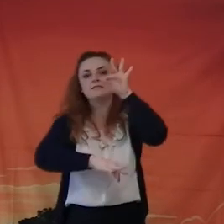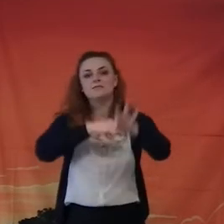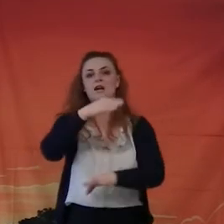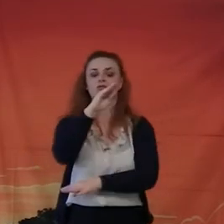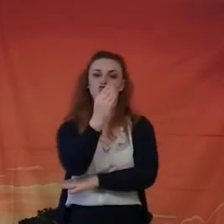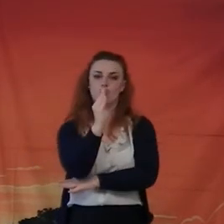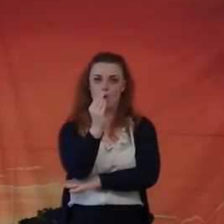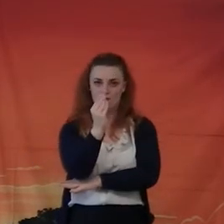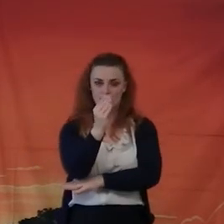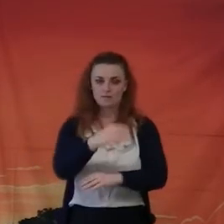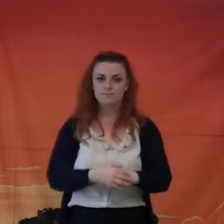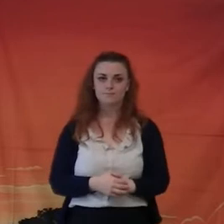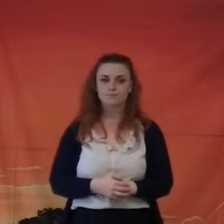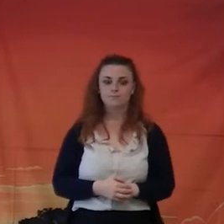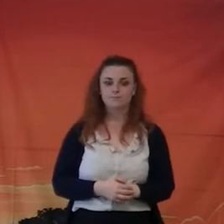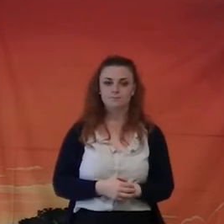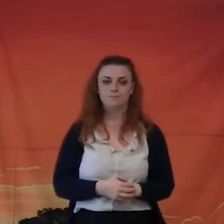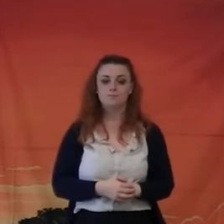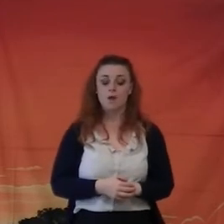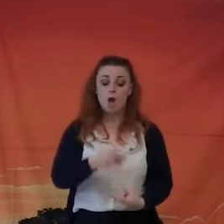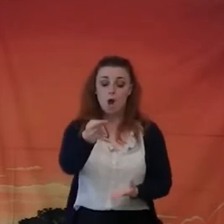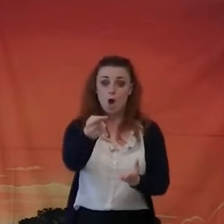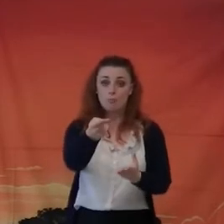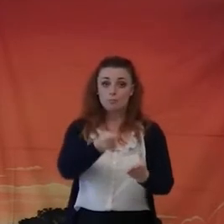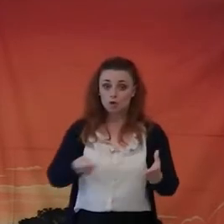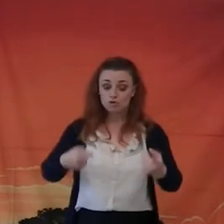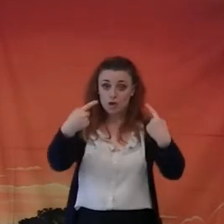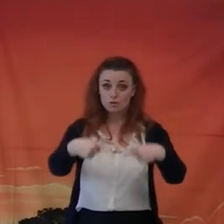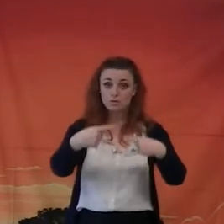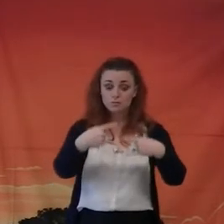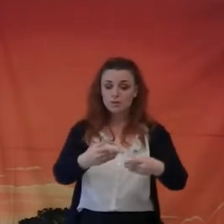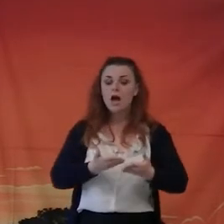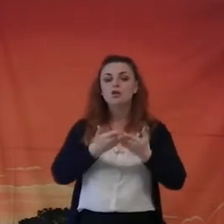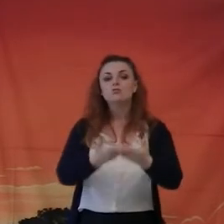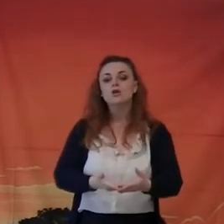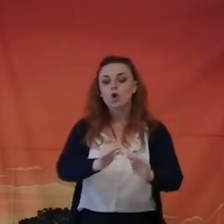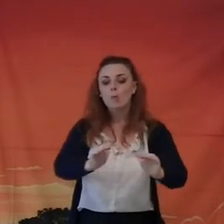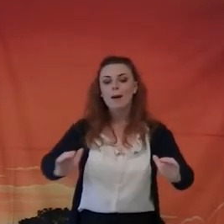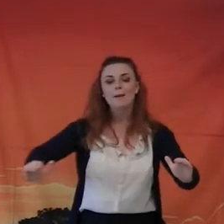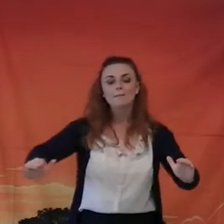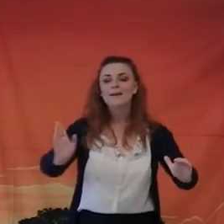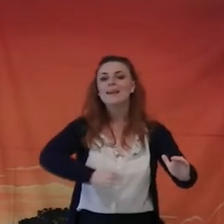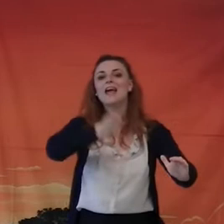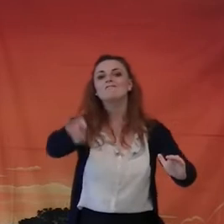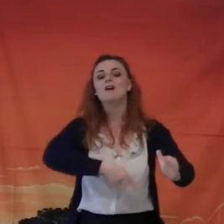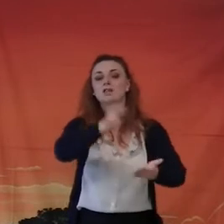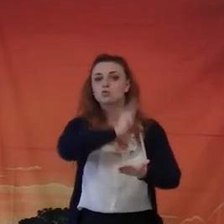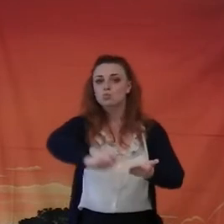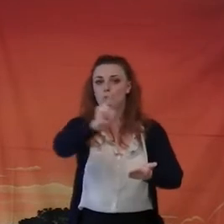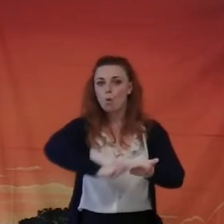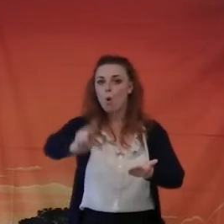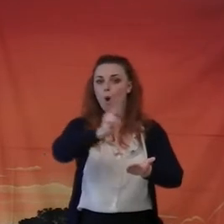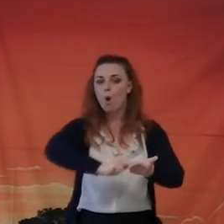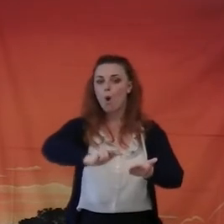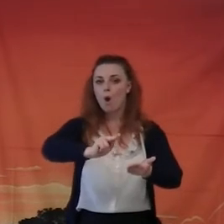Con questo progetto abbiamo sostenuto dei bambini che andavano a scuola gratis tramite i nostri doni, perché lì si fanno